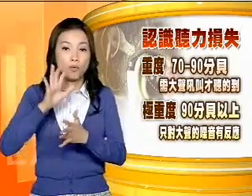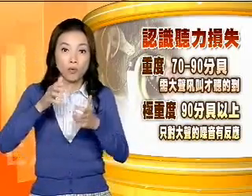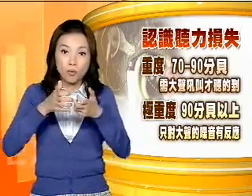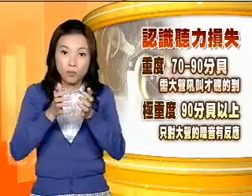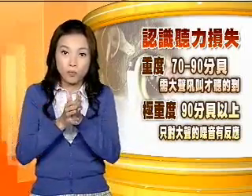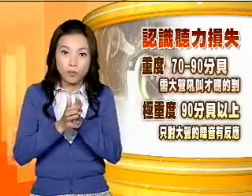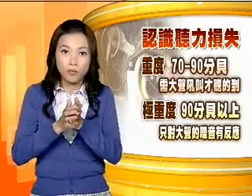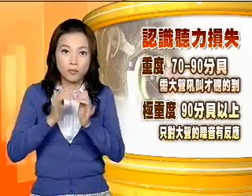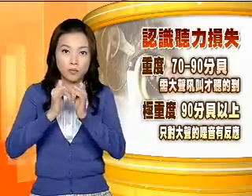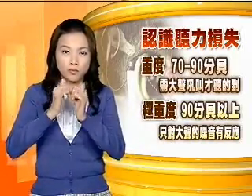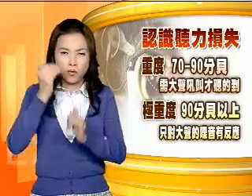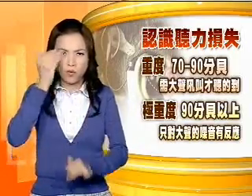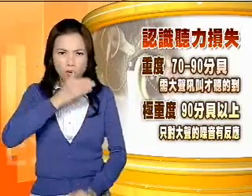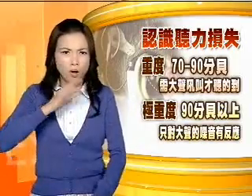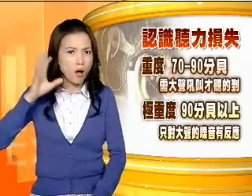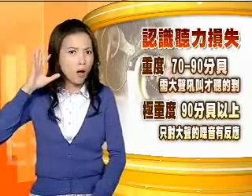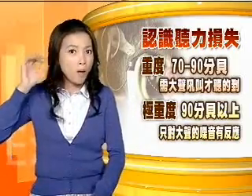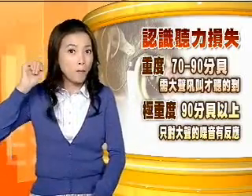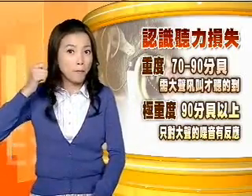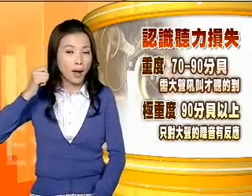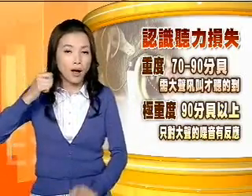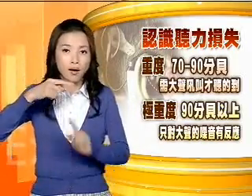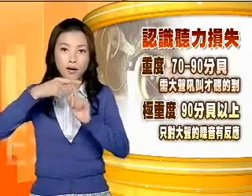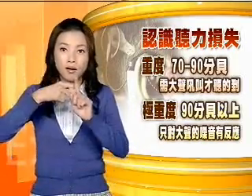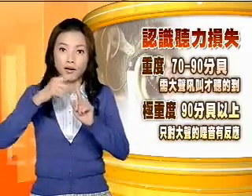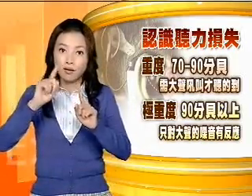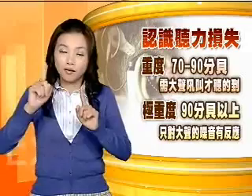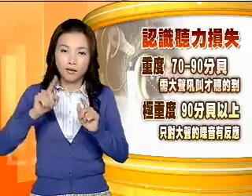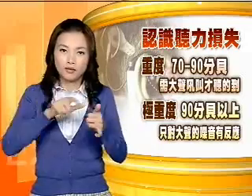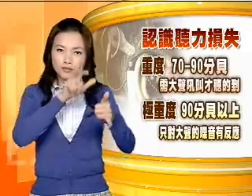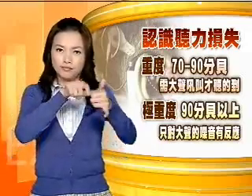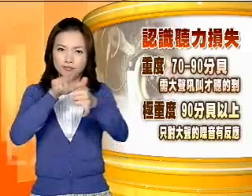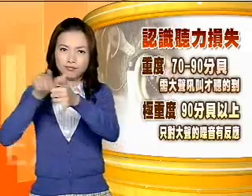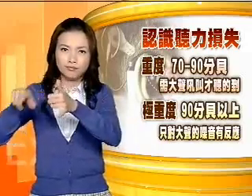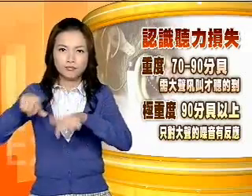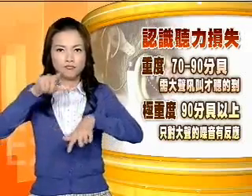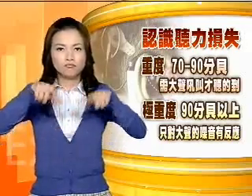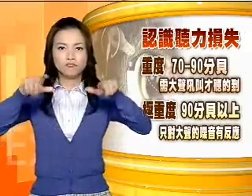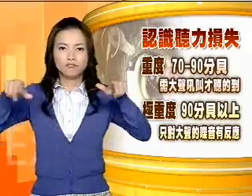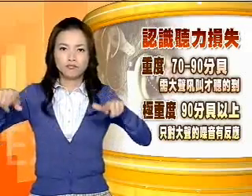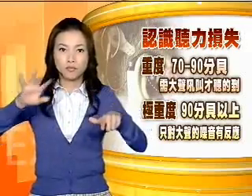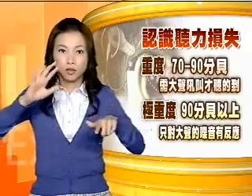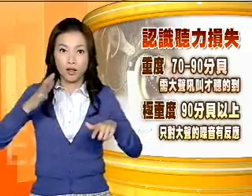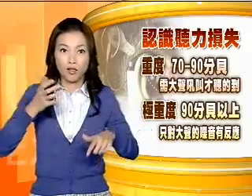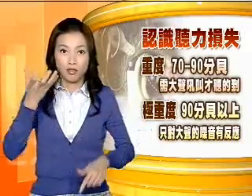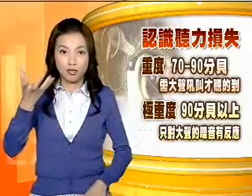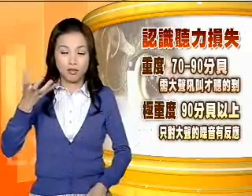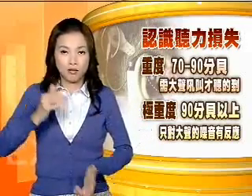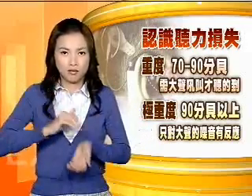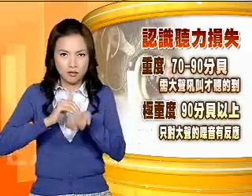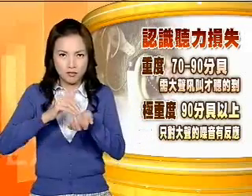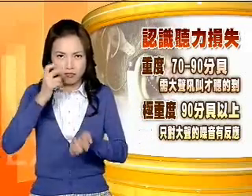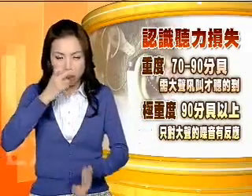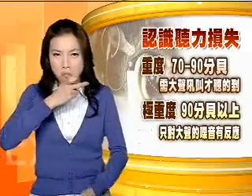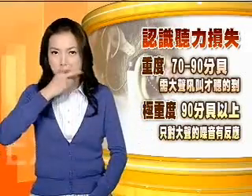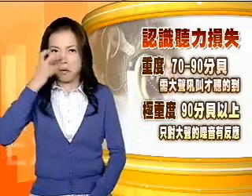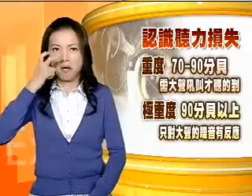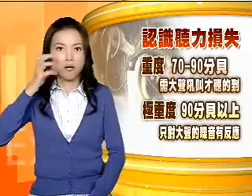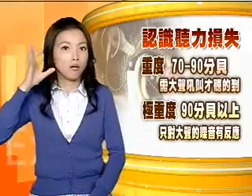一些突发性耳聋的患者听力丧失的程度不一样，但是多数人在就医的时候已经是重